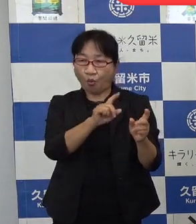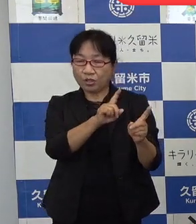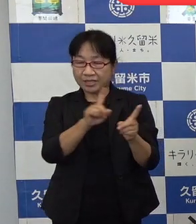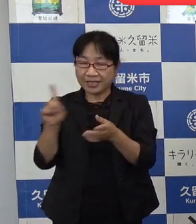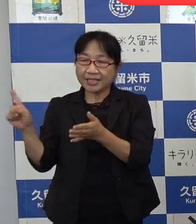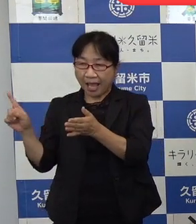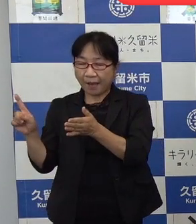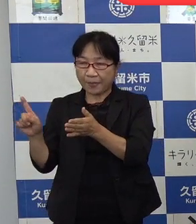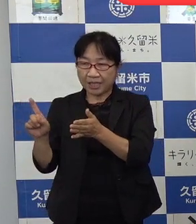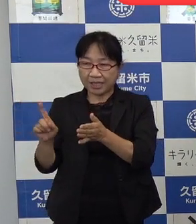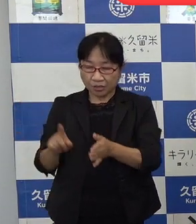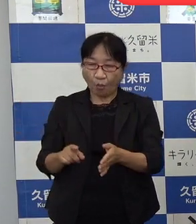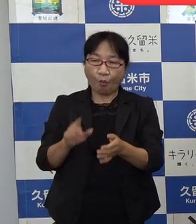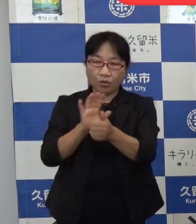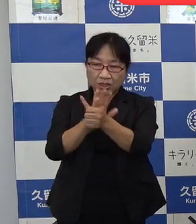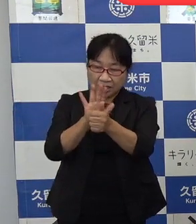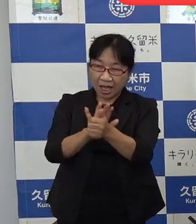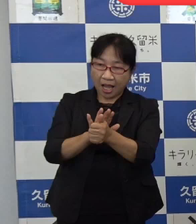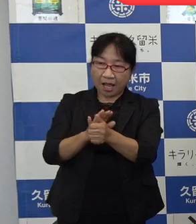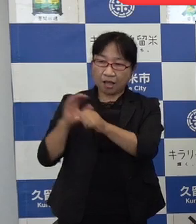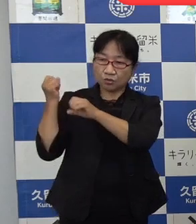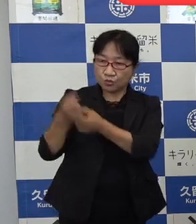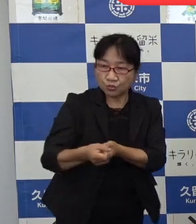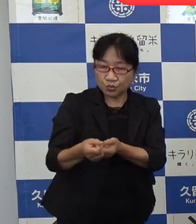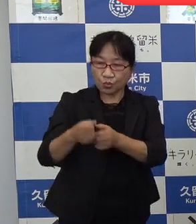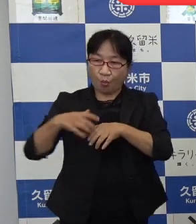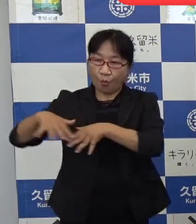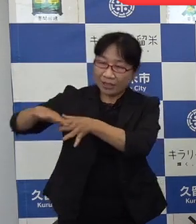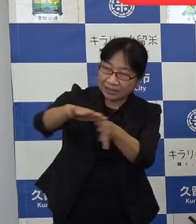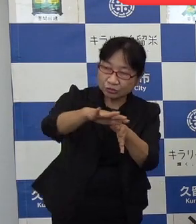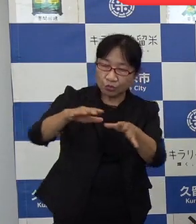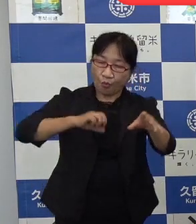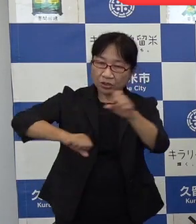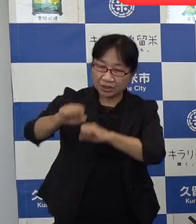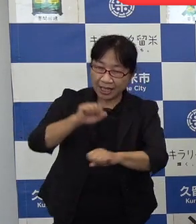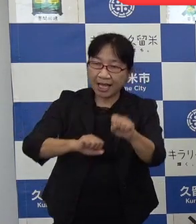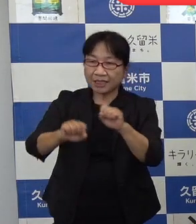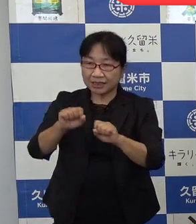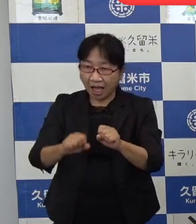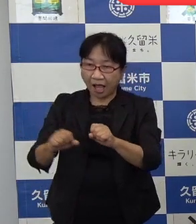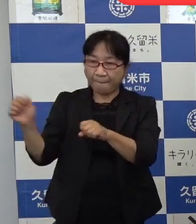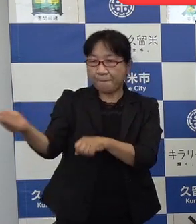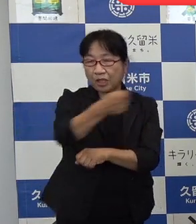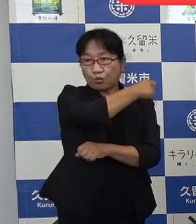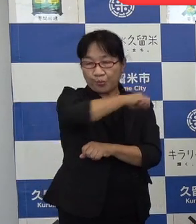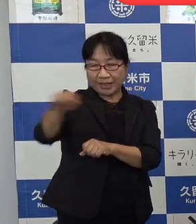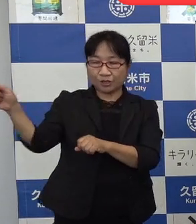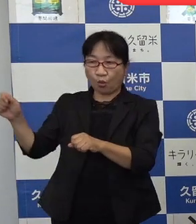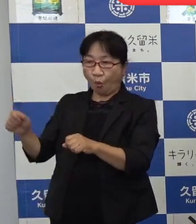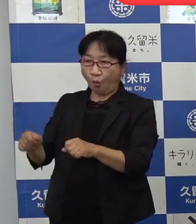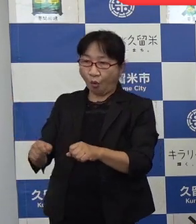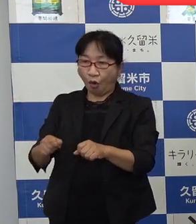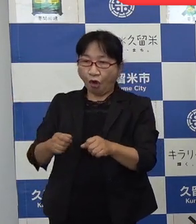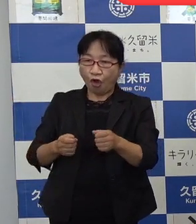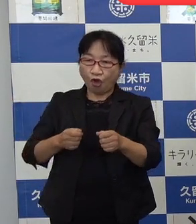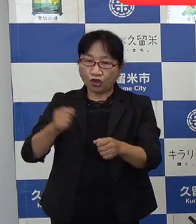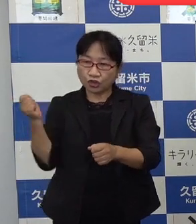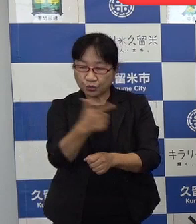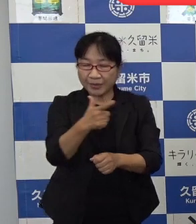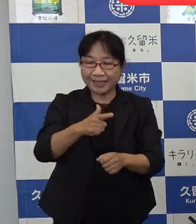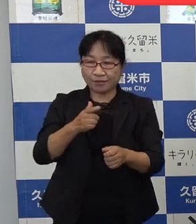が柔道、陸上、自転車、バドミントン、スピードスケート